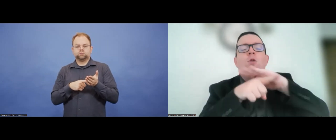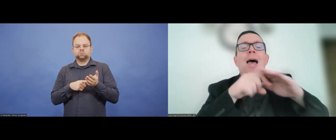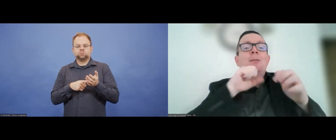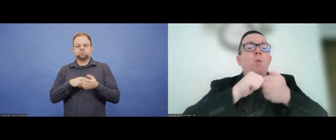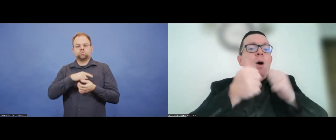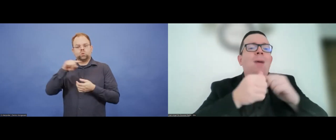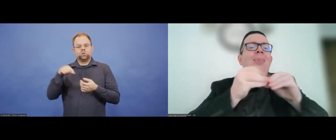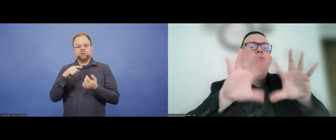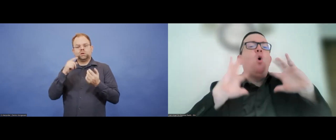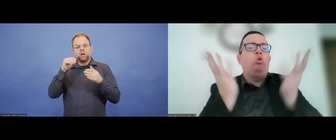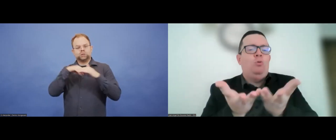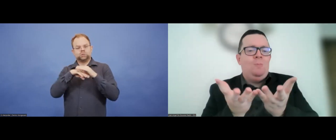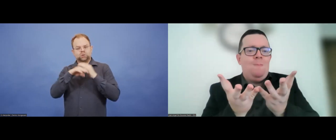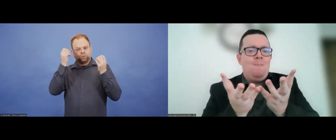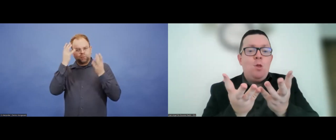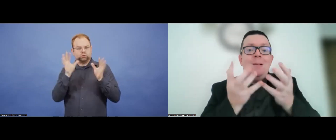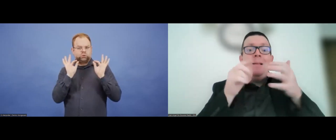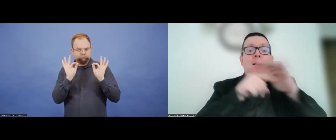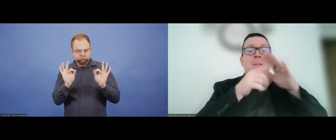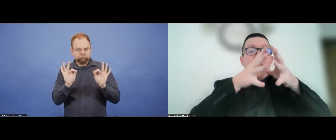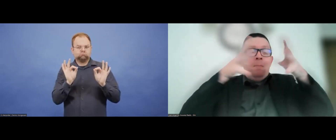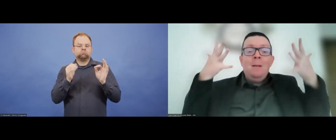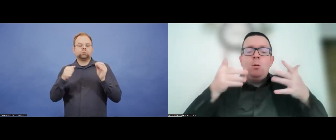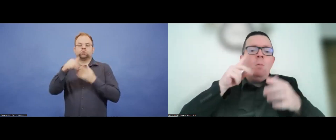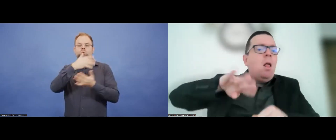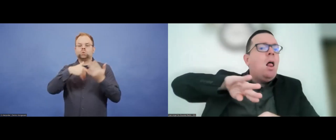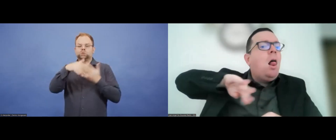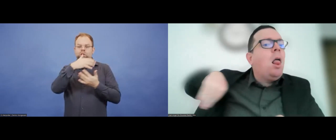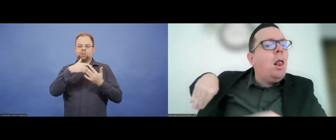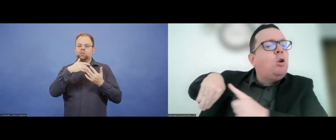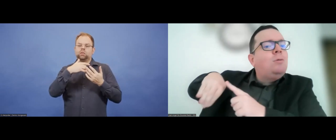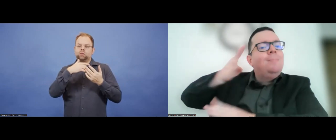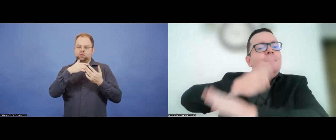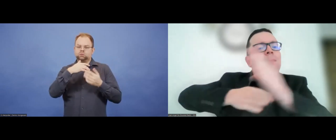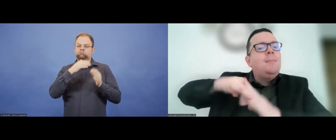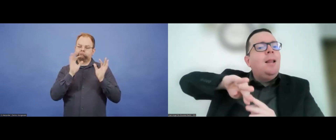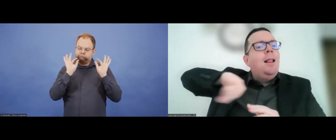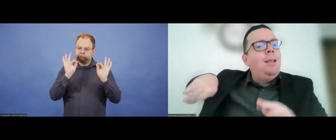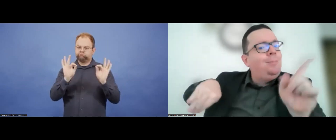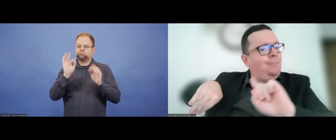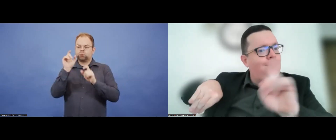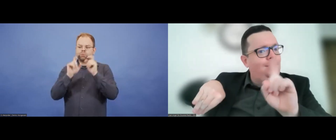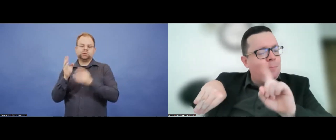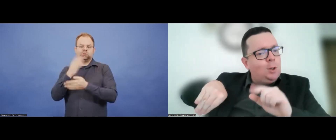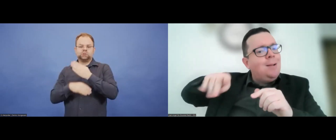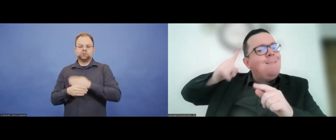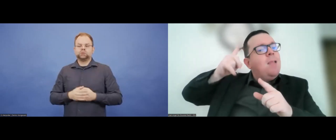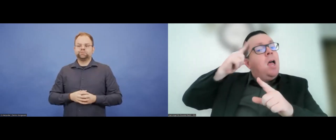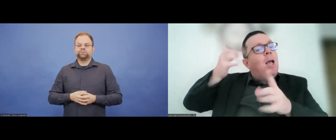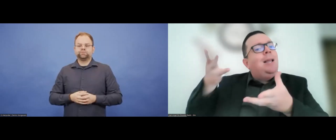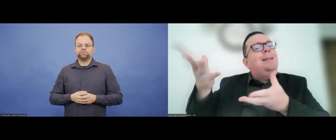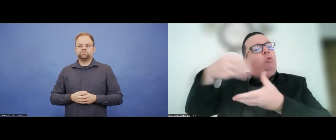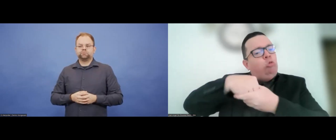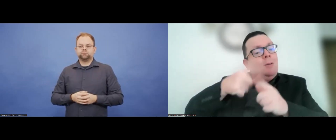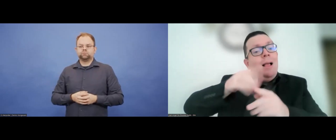la situación de América Latina, pues nos damos cuenta de que no solamente es el sur de América Latina, sino que es todo el